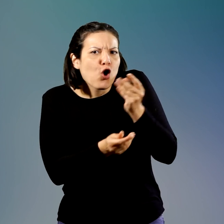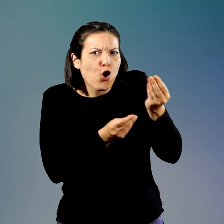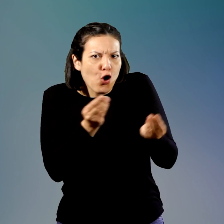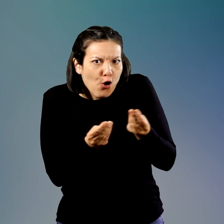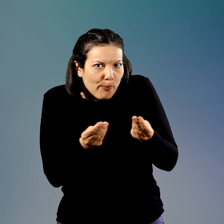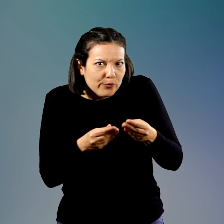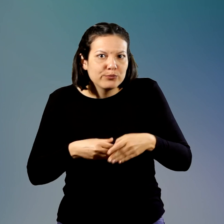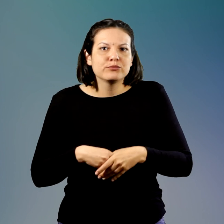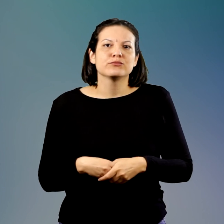presente